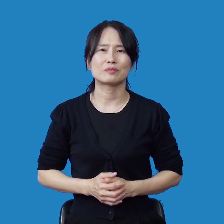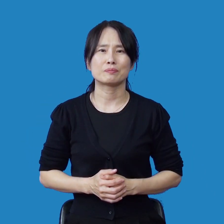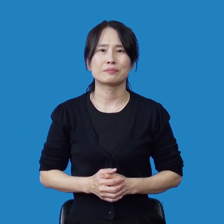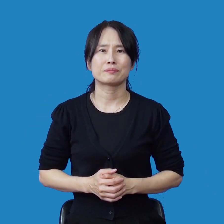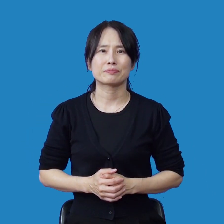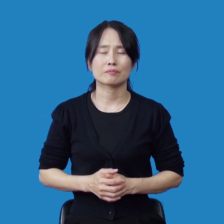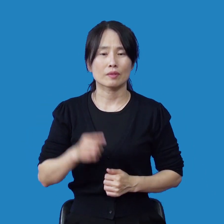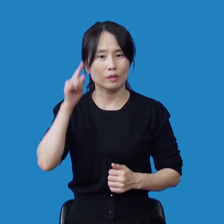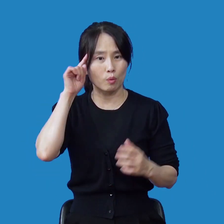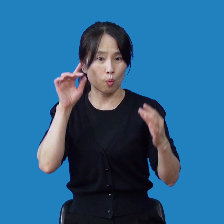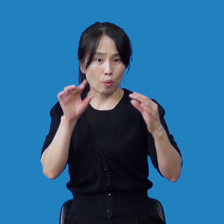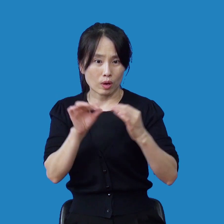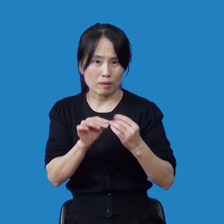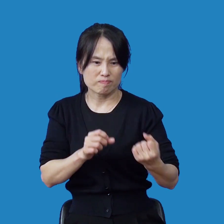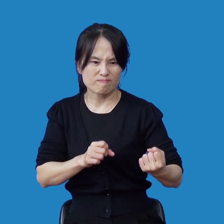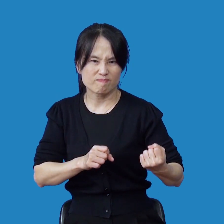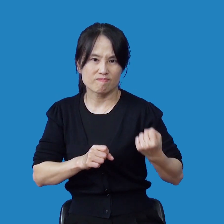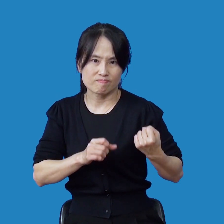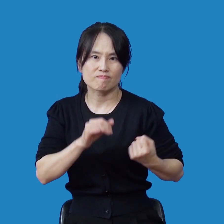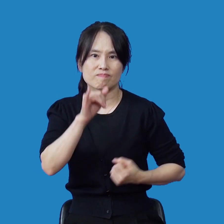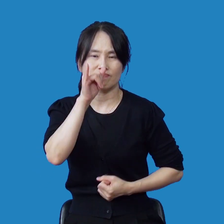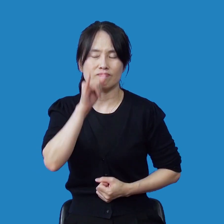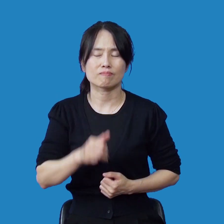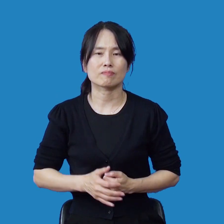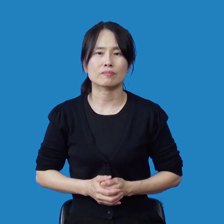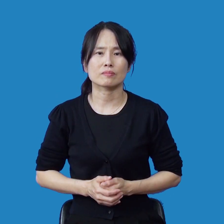공감의 힘이 큰 것이지요.